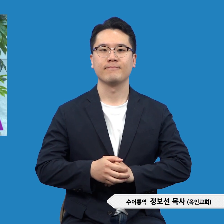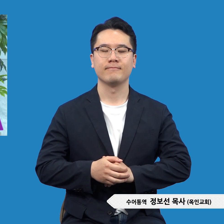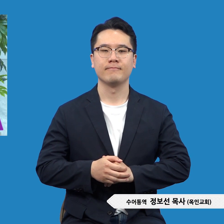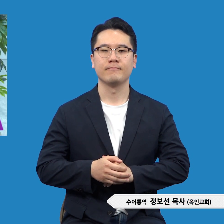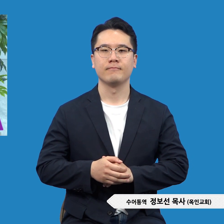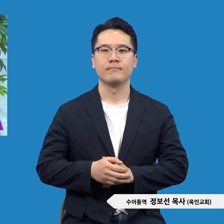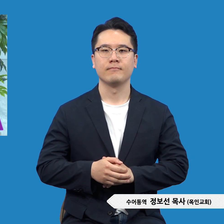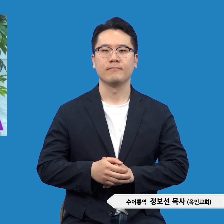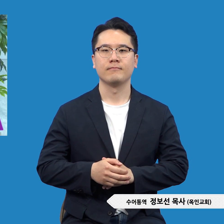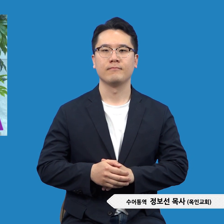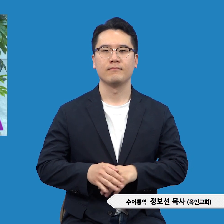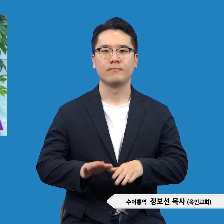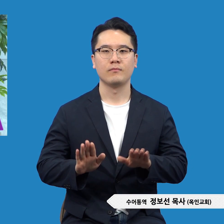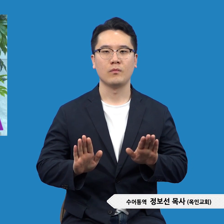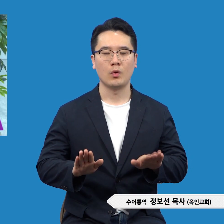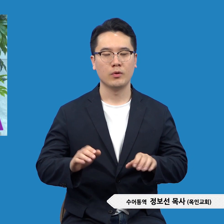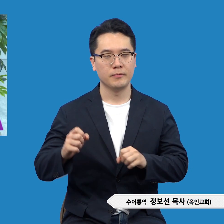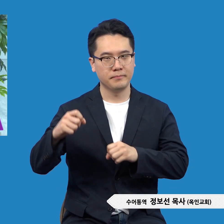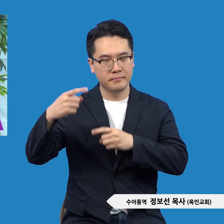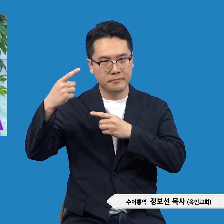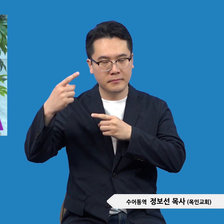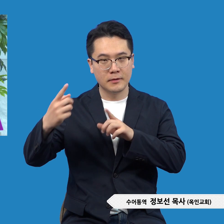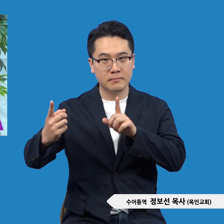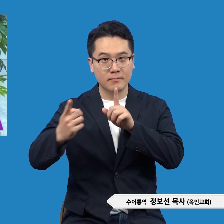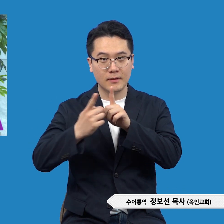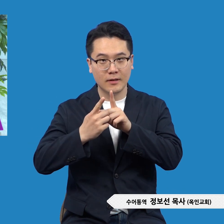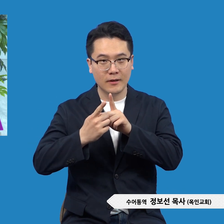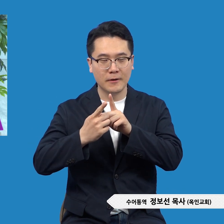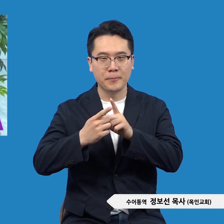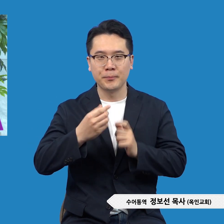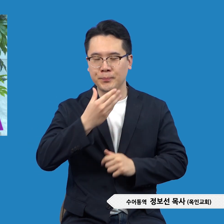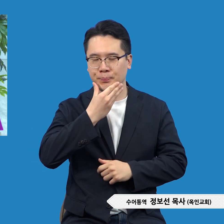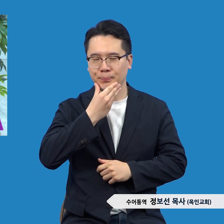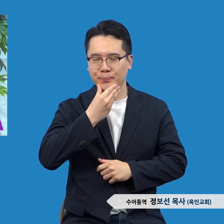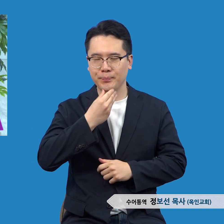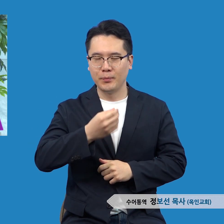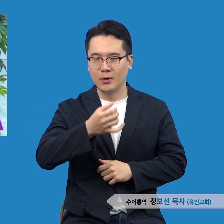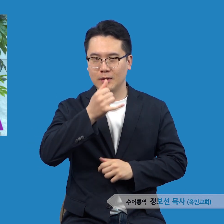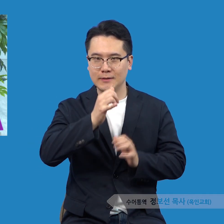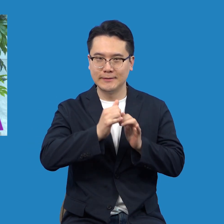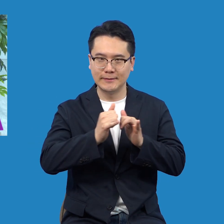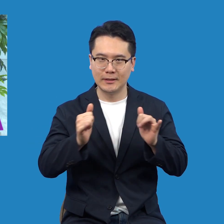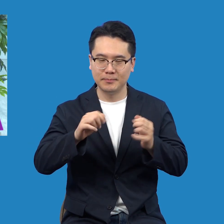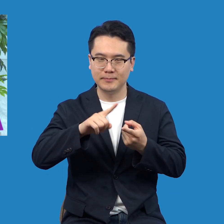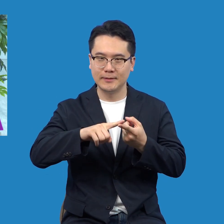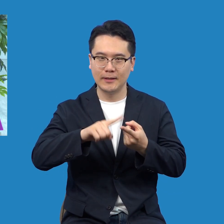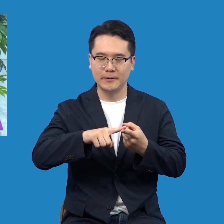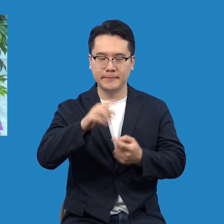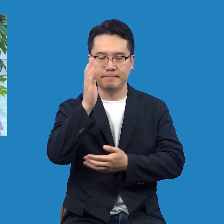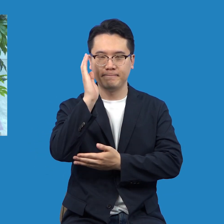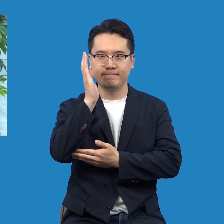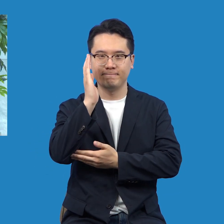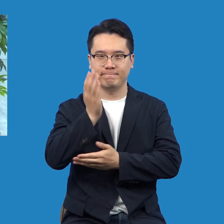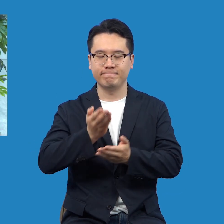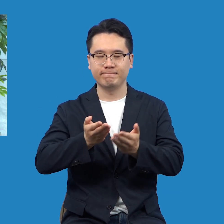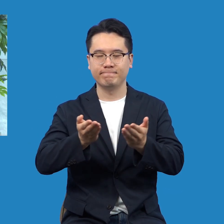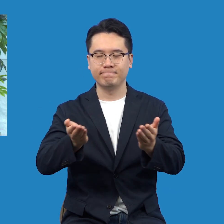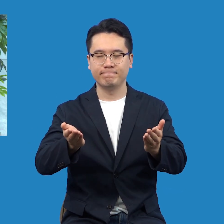오늘 설 명절을 맞이해서 복 있는 사람의 이야기를 하려고 합니다.